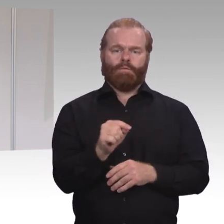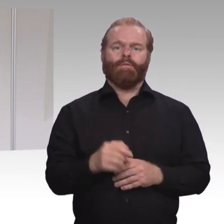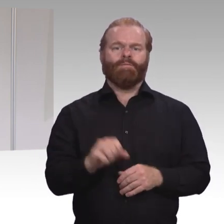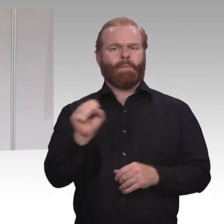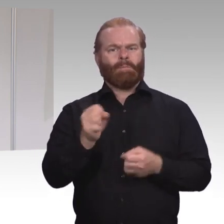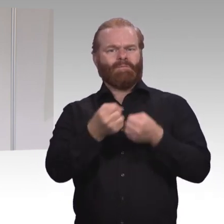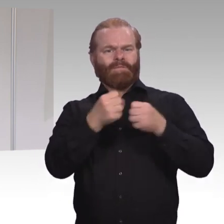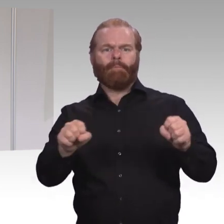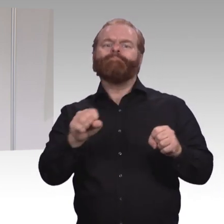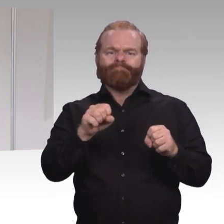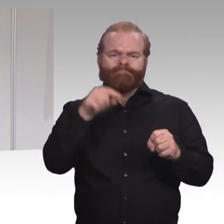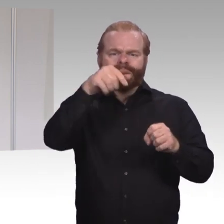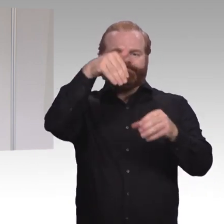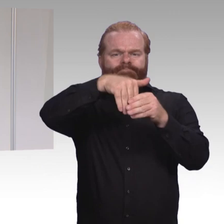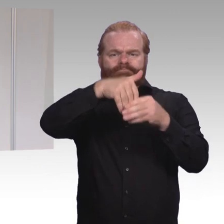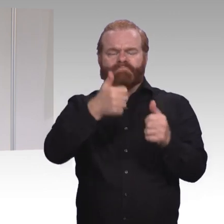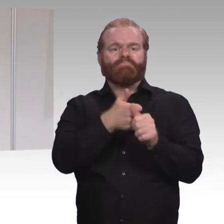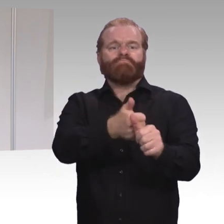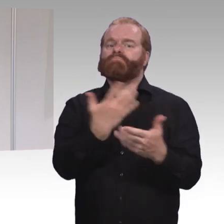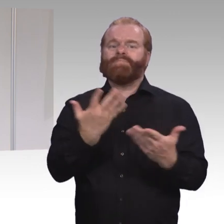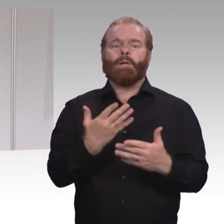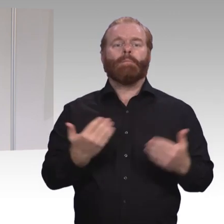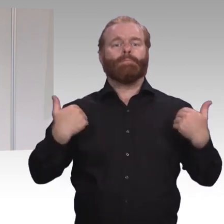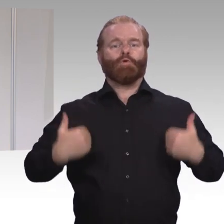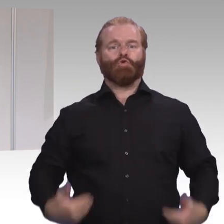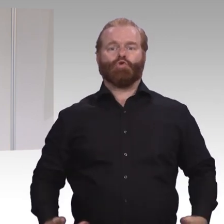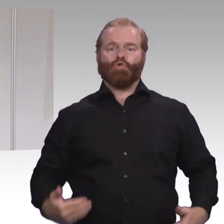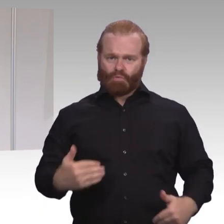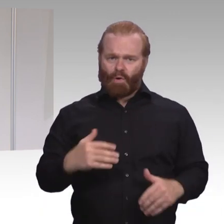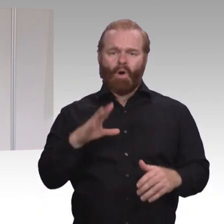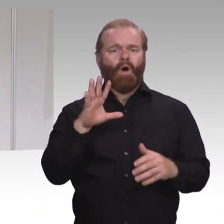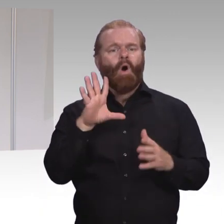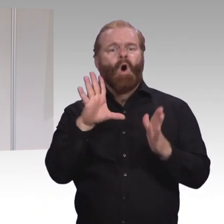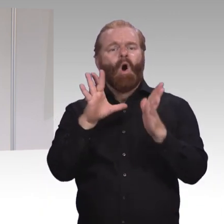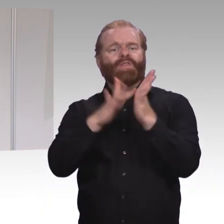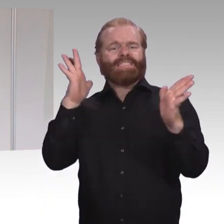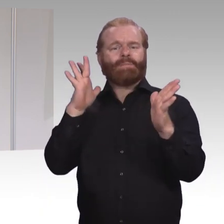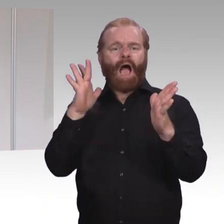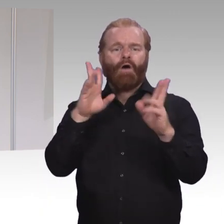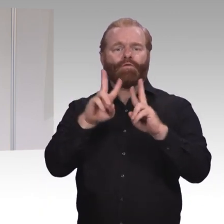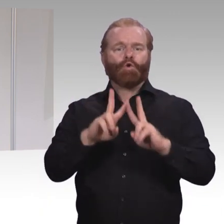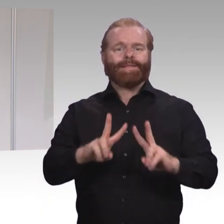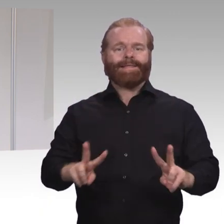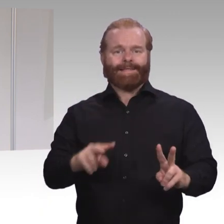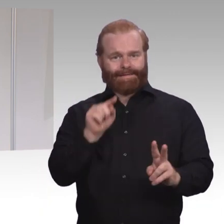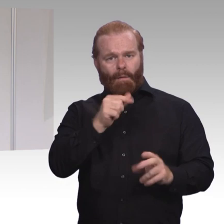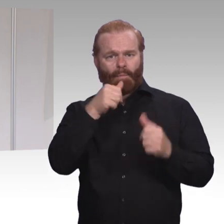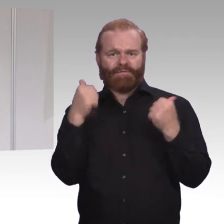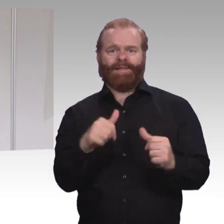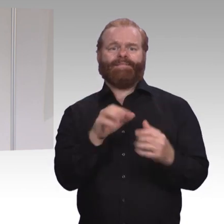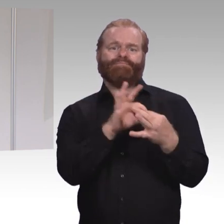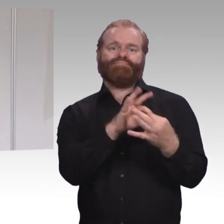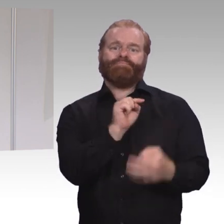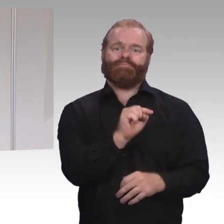Verteidigung unseres Bündnisgebietes, die gemeinsamen Anstrengungen zur Landes- und Bündnisverteidigung im engen